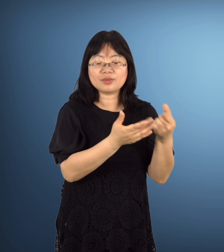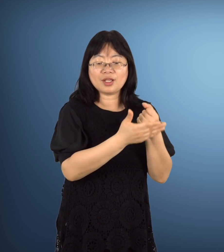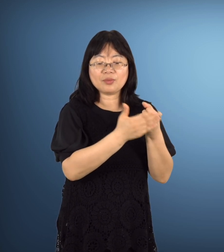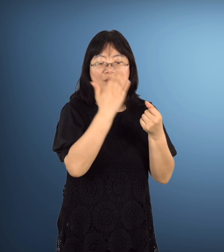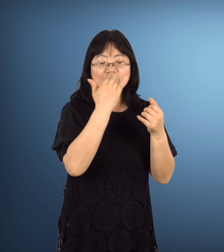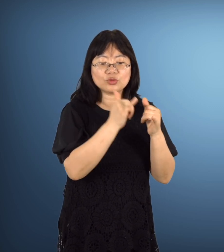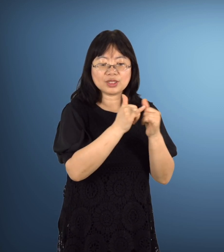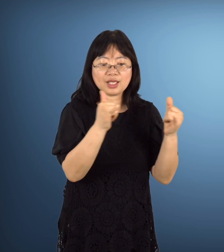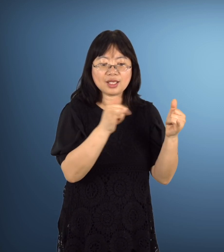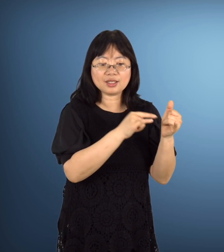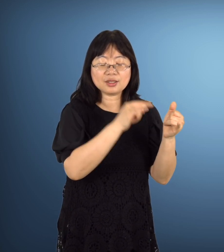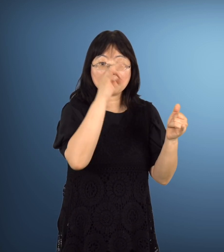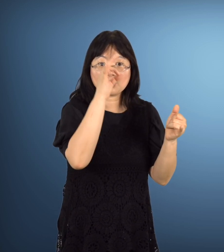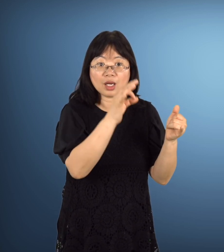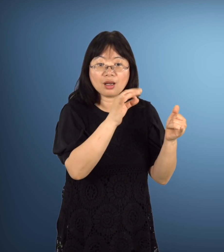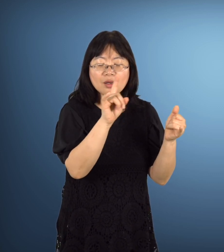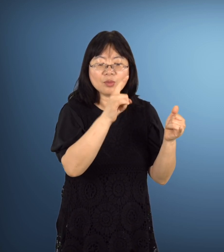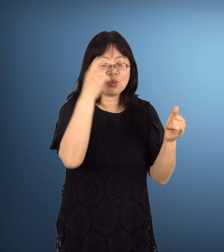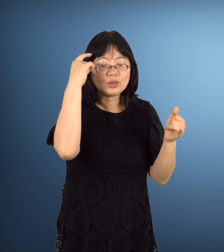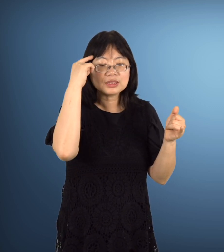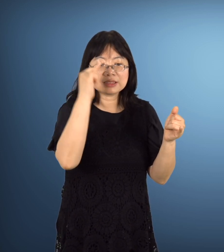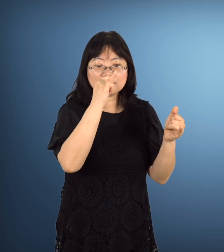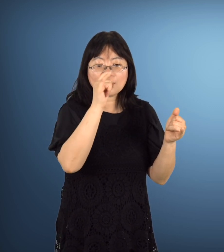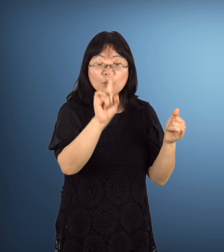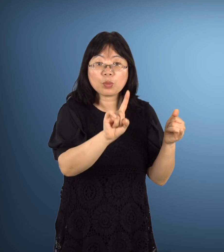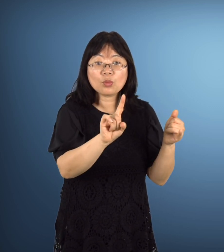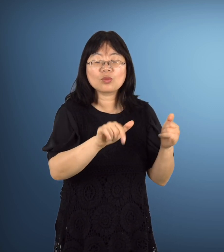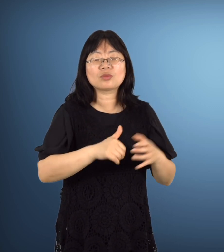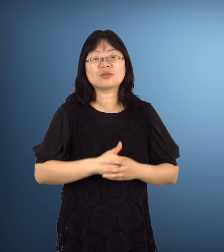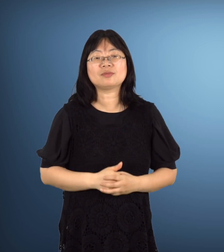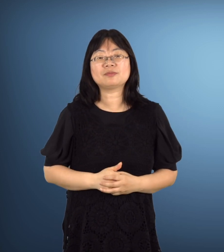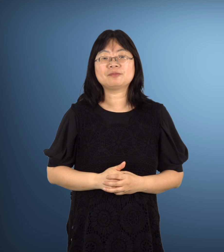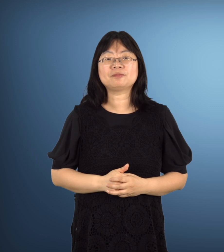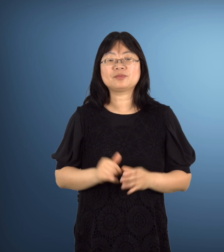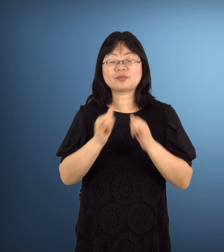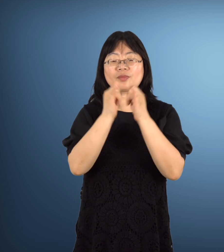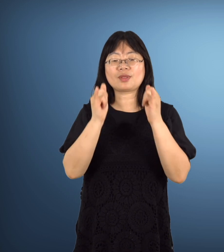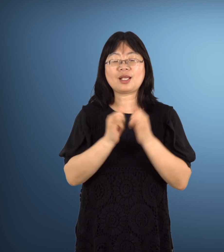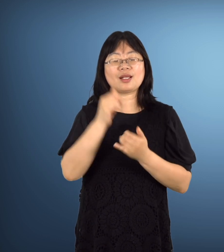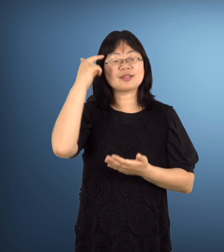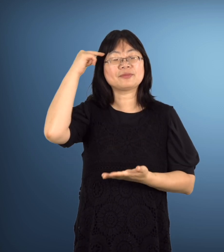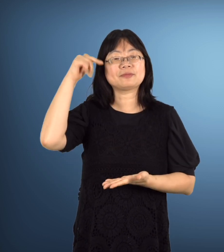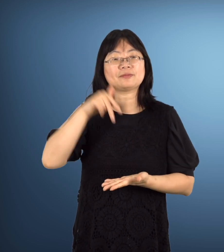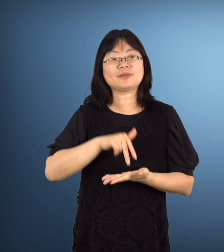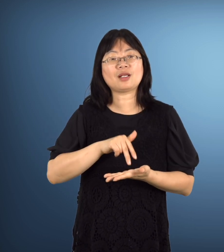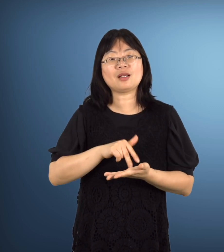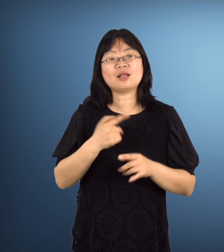그러니까 유대인들은 어떤 인식을 갖고 있었는가 하면 이게 사회 통념이었어요.